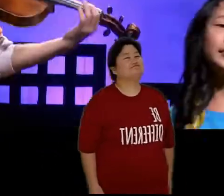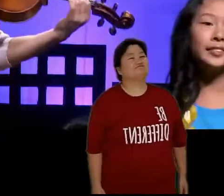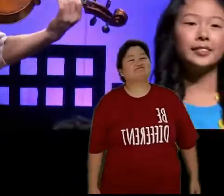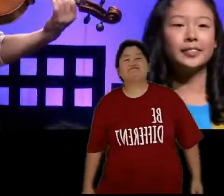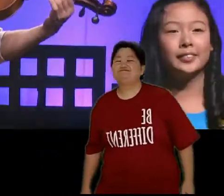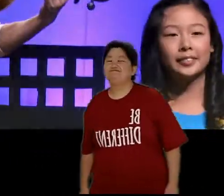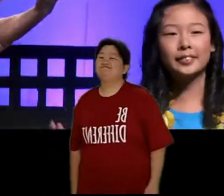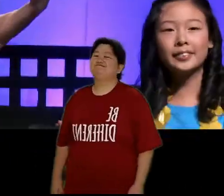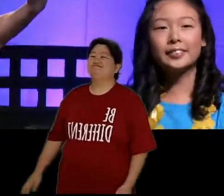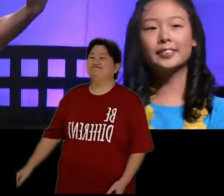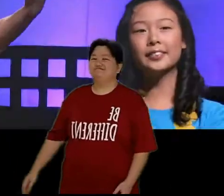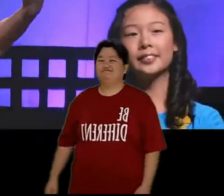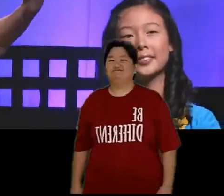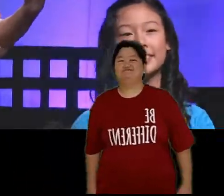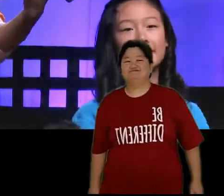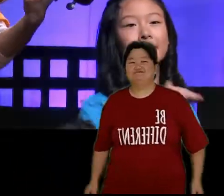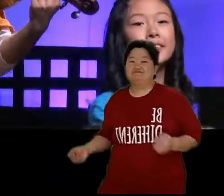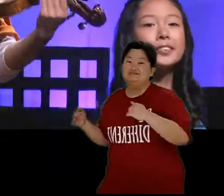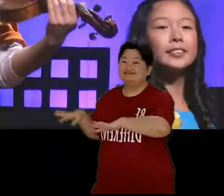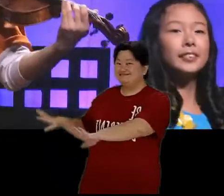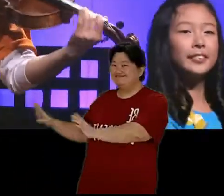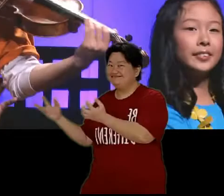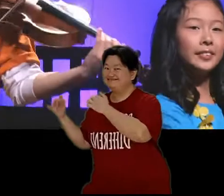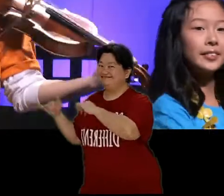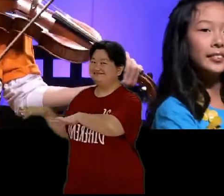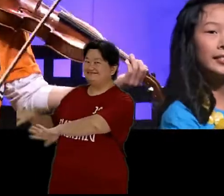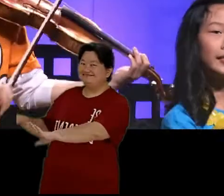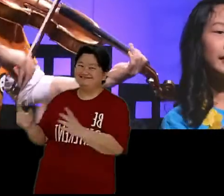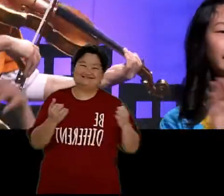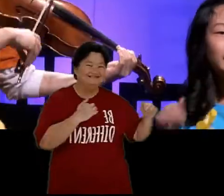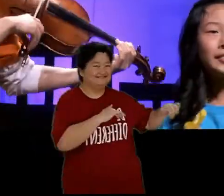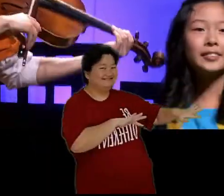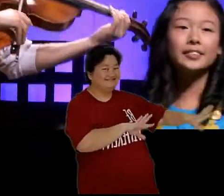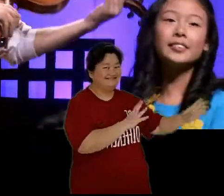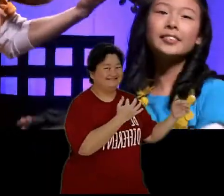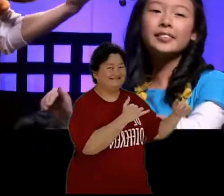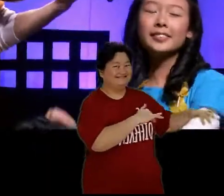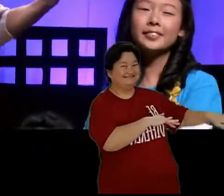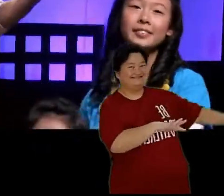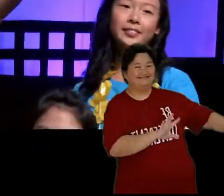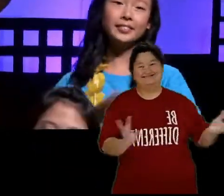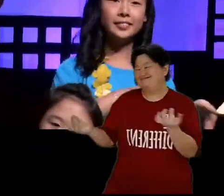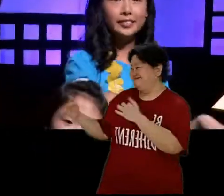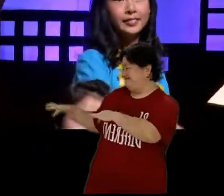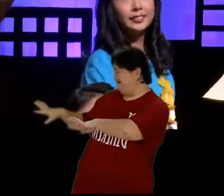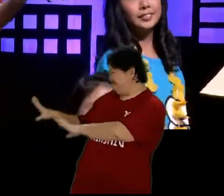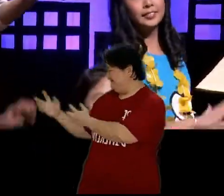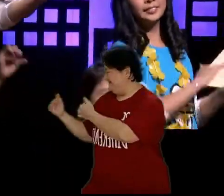简单。